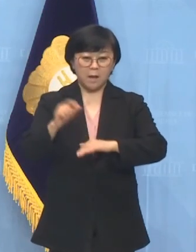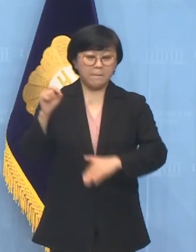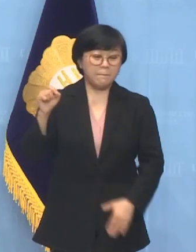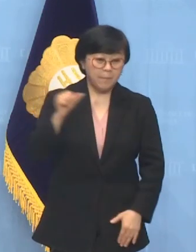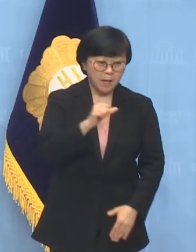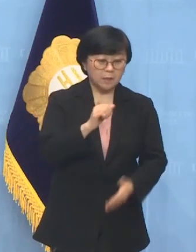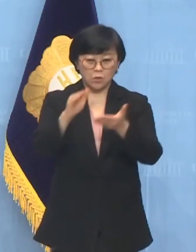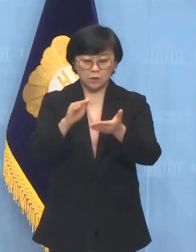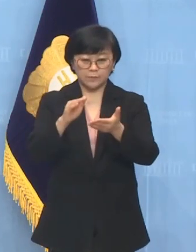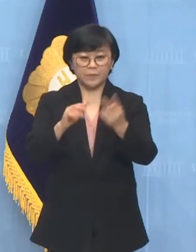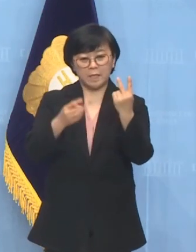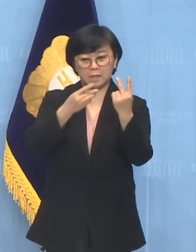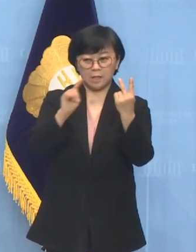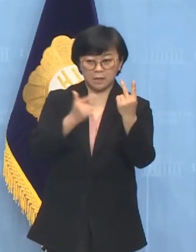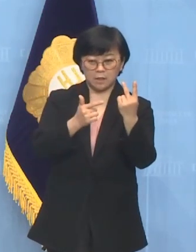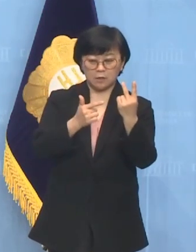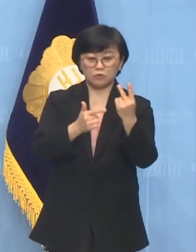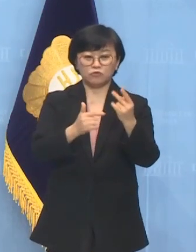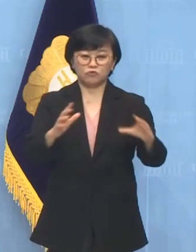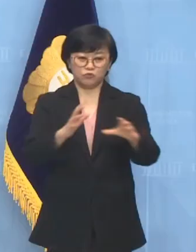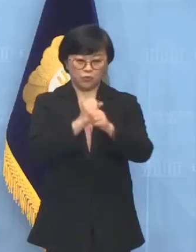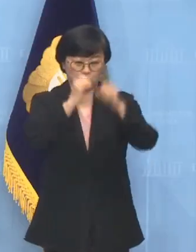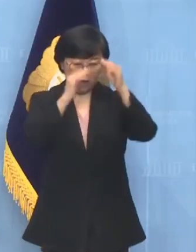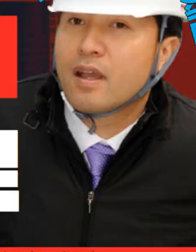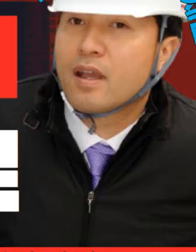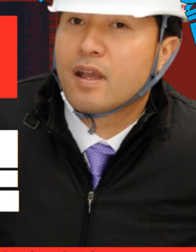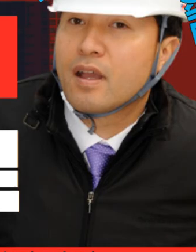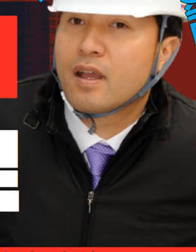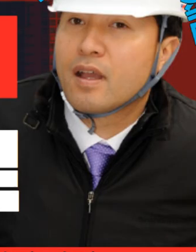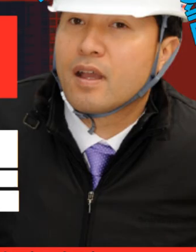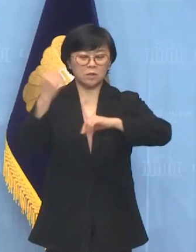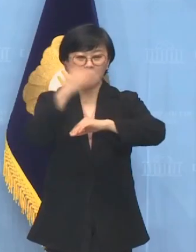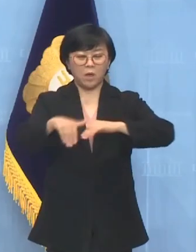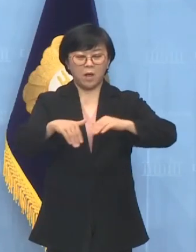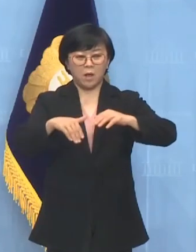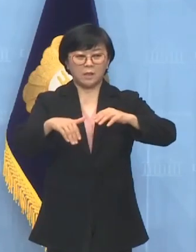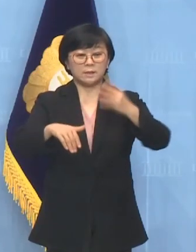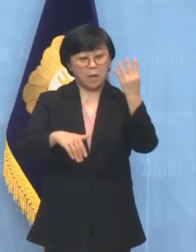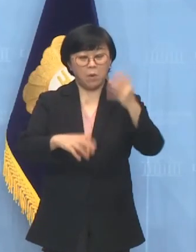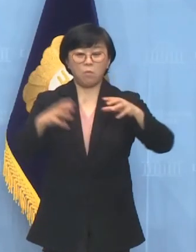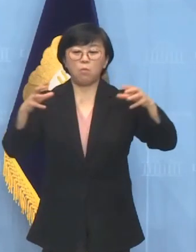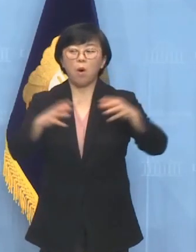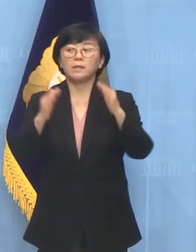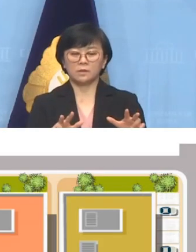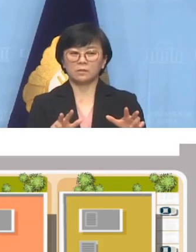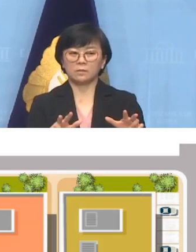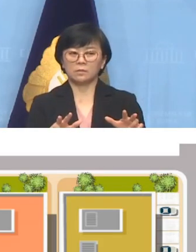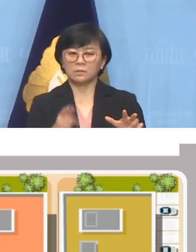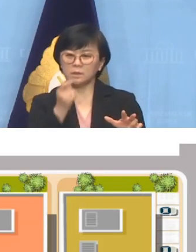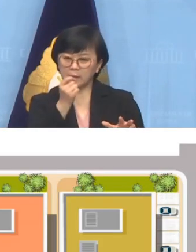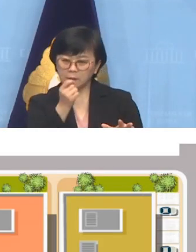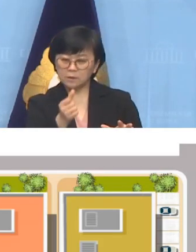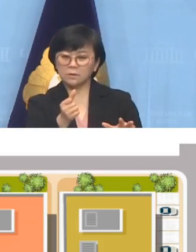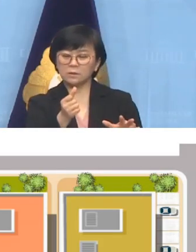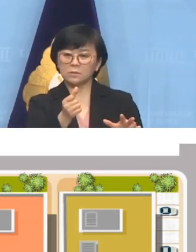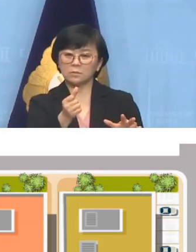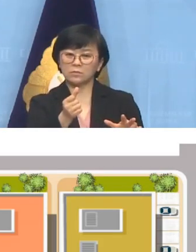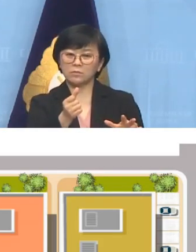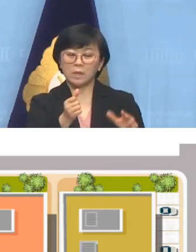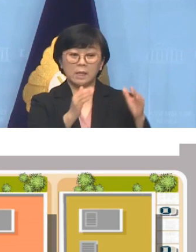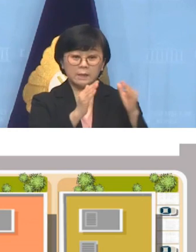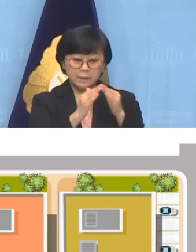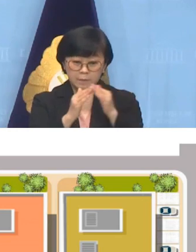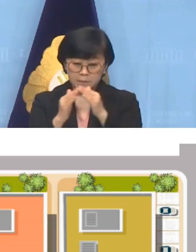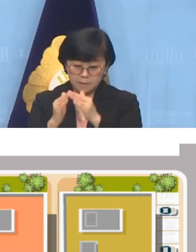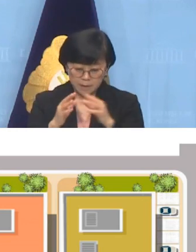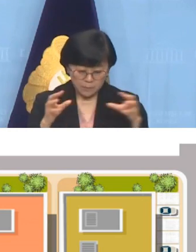스피드 공급 대책 2탄의 주요 내용으로 선정을 했습니다. 노화주택이라는 새로운 개념이 있습니다. 조그마한 형태의